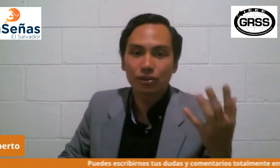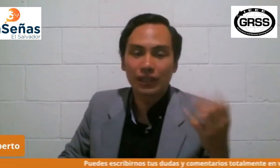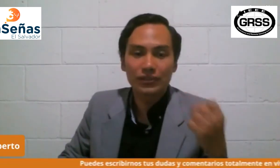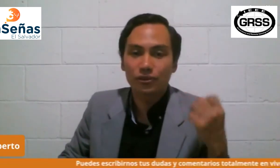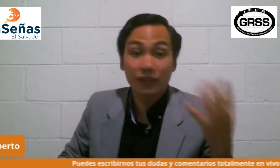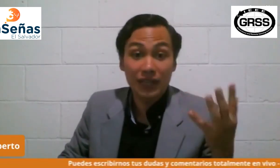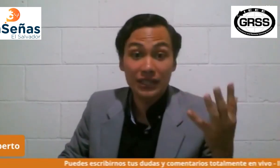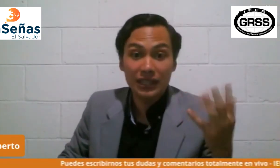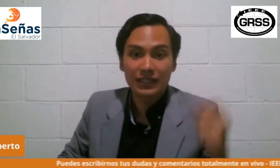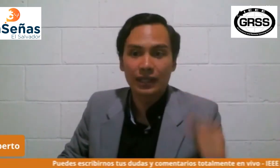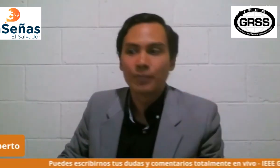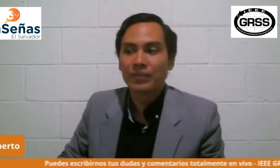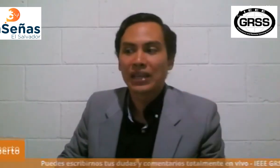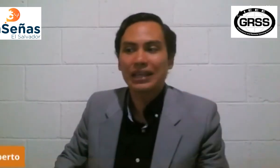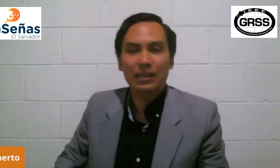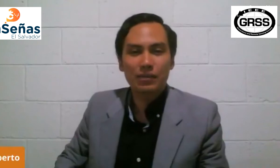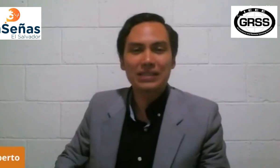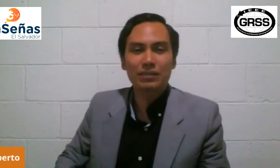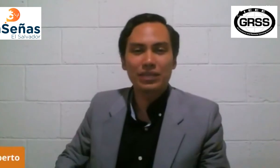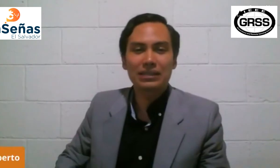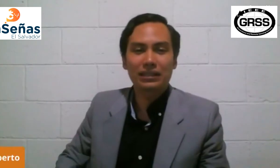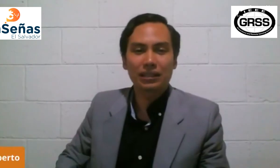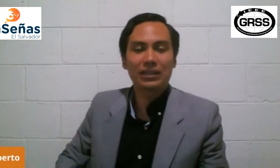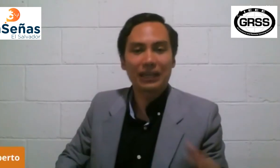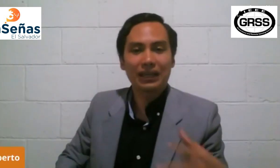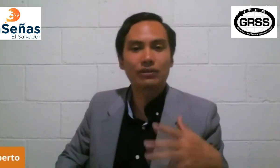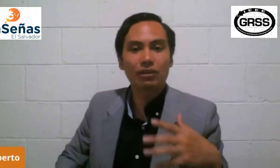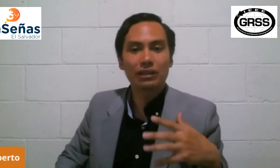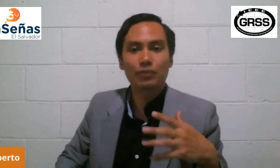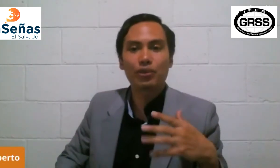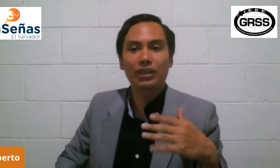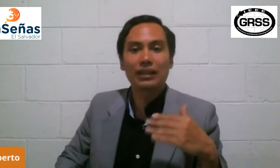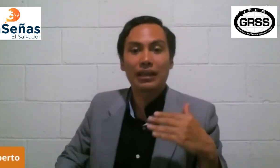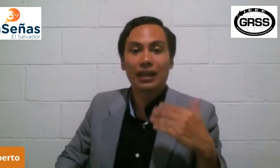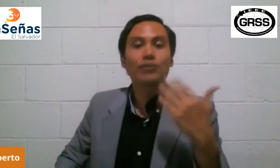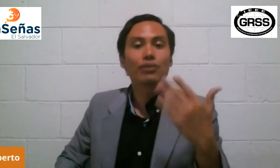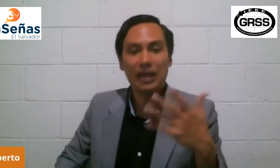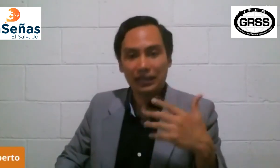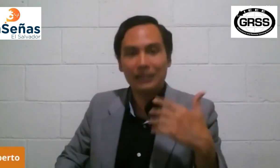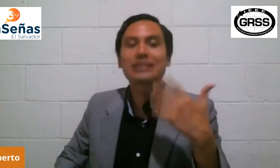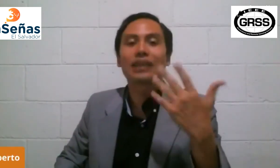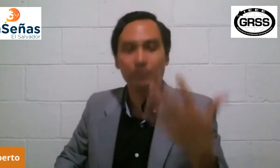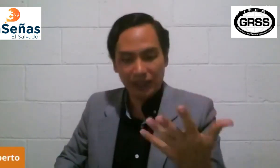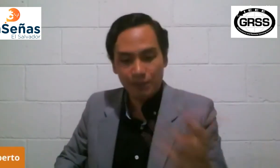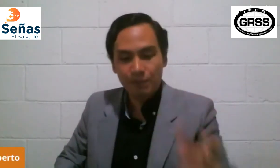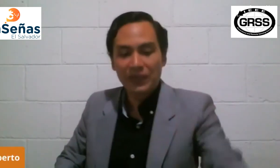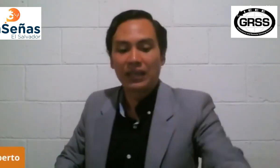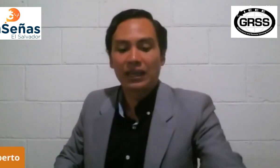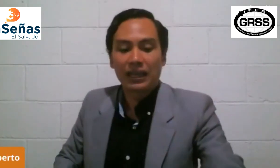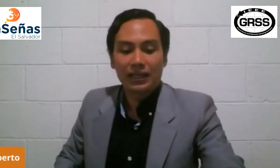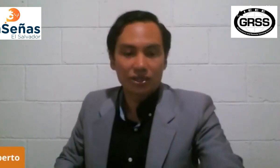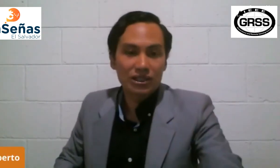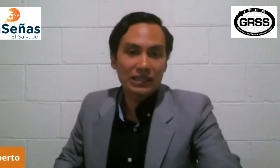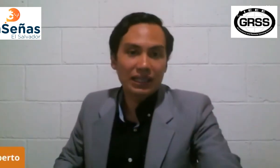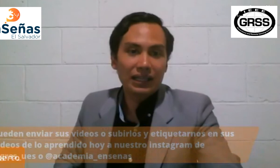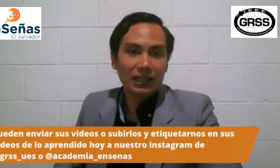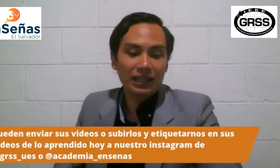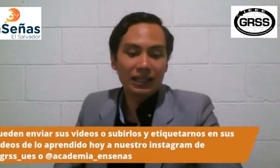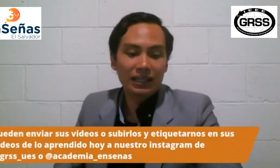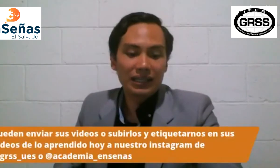sus historias, sus vivencias, y además también sentirme tan grato de poder ayudar y servir.